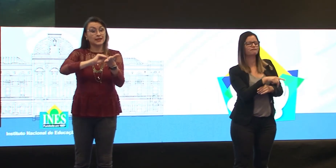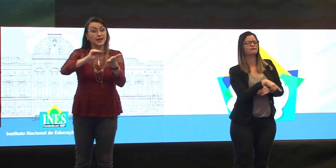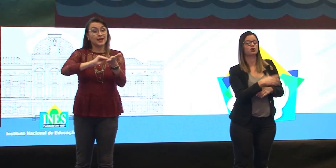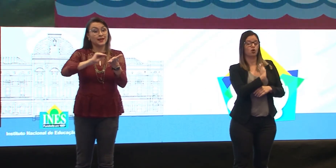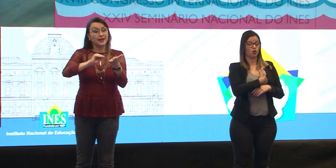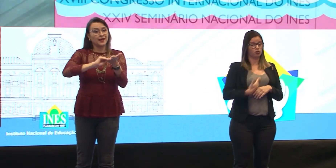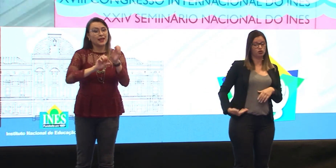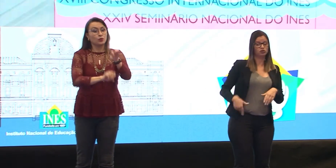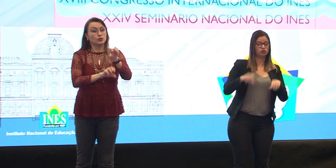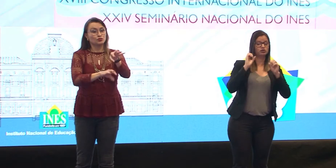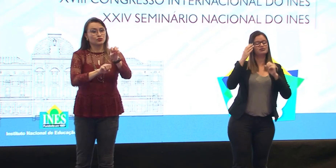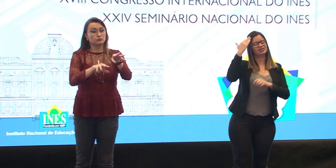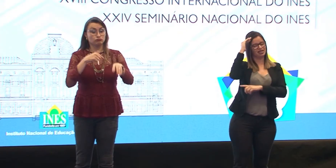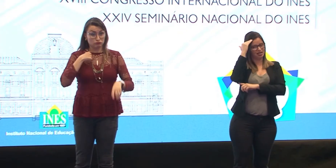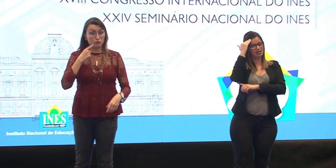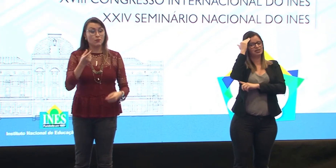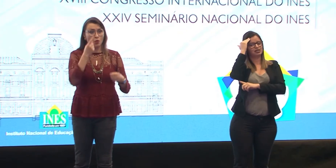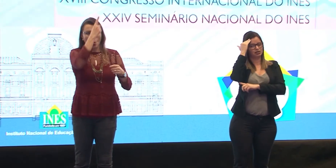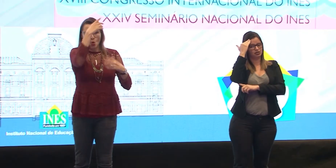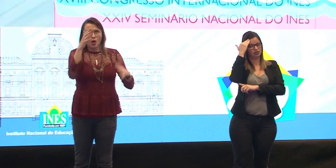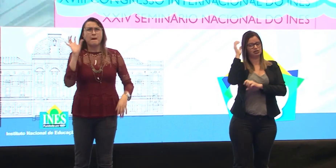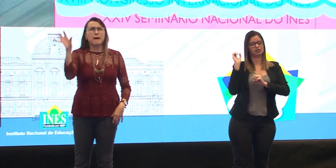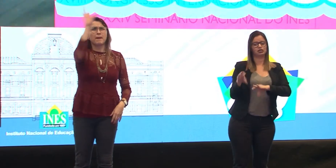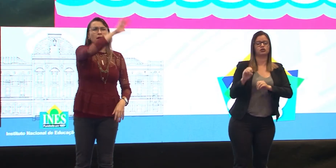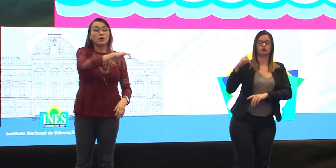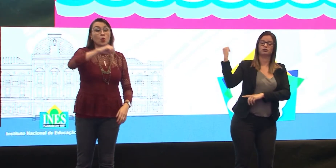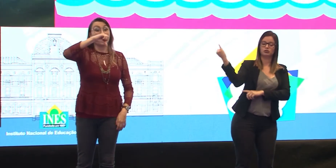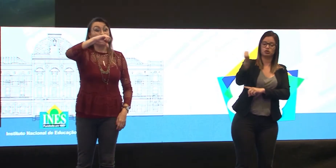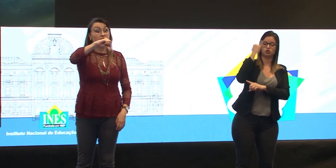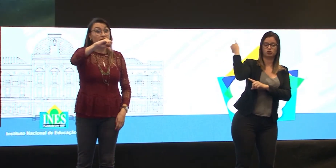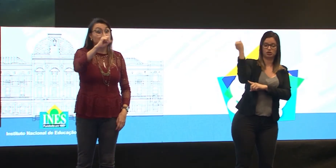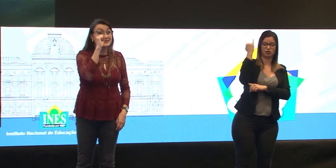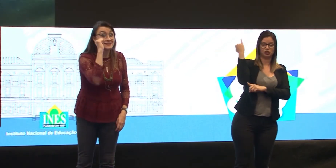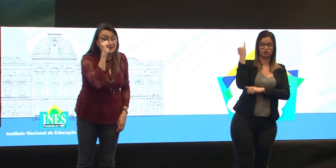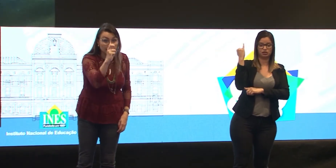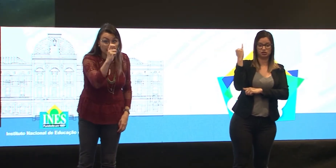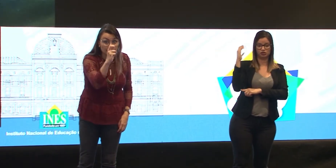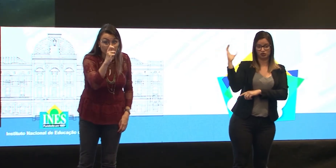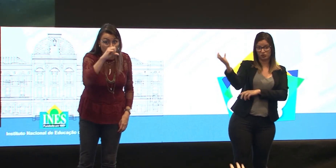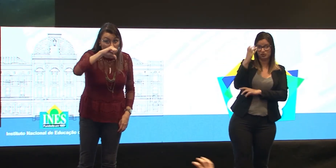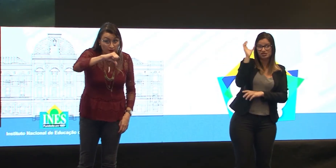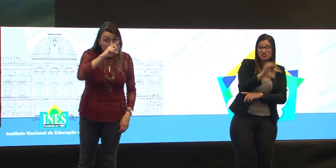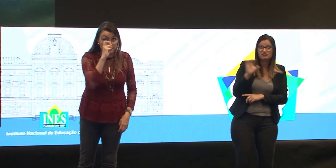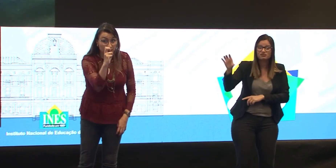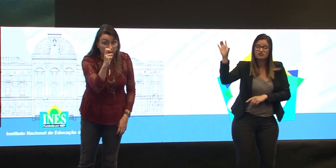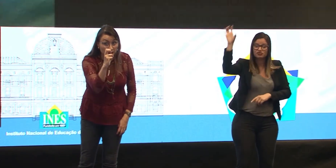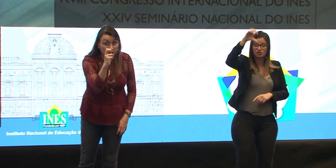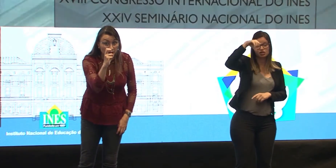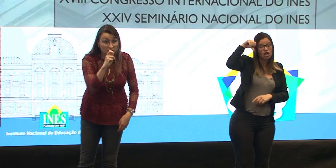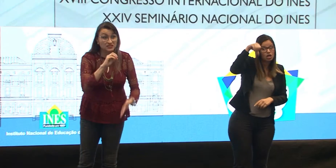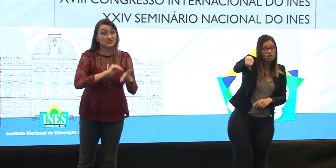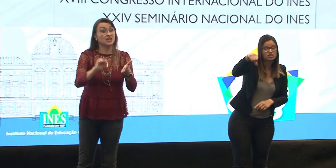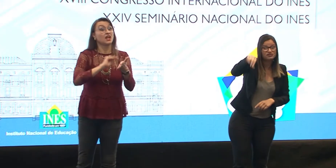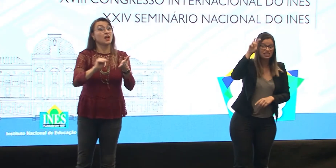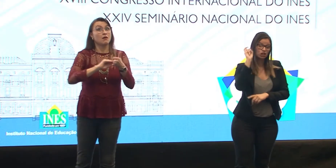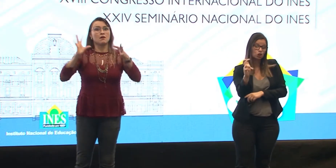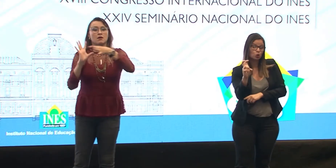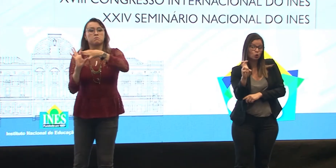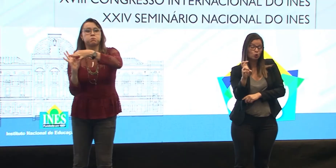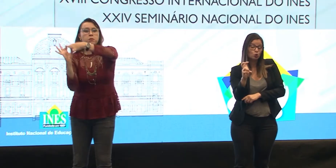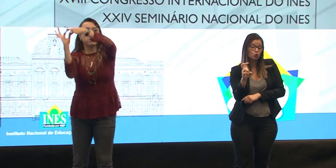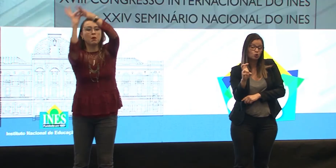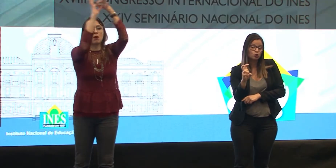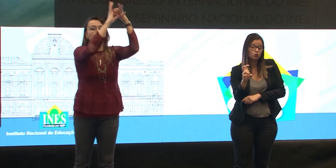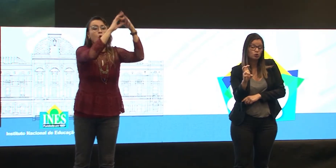e é importante que as secretarias de educação, lá temos diversas secretarias. São